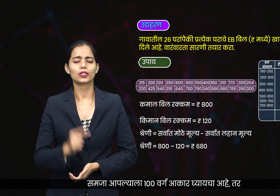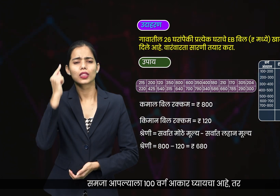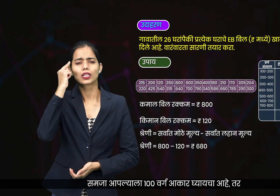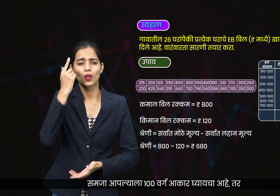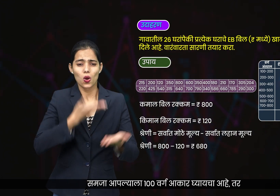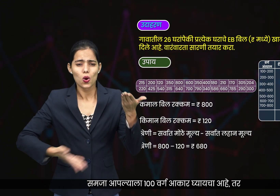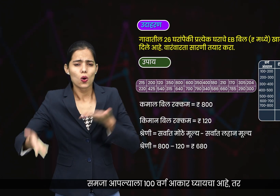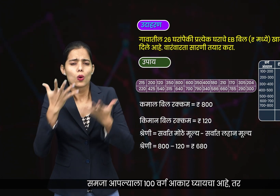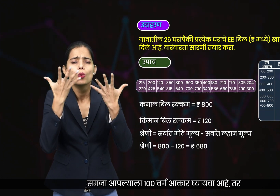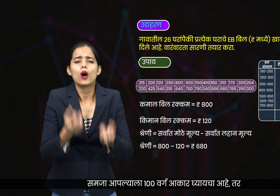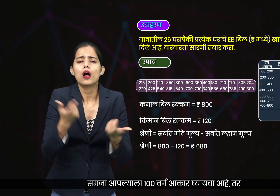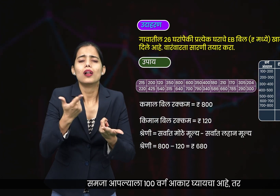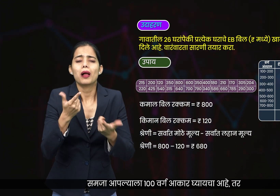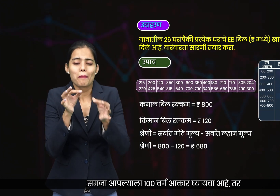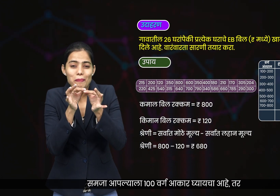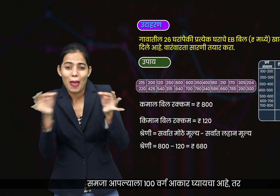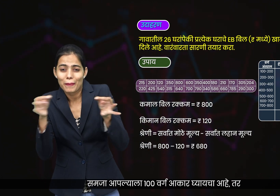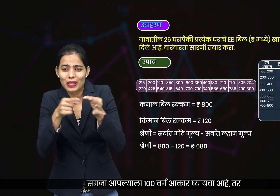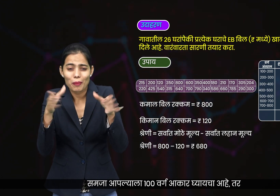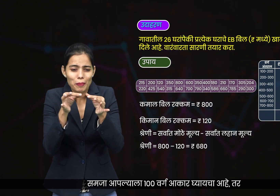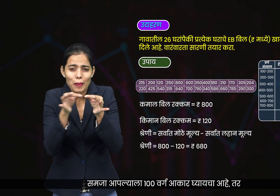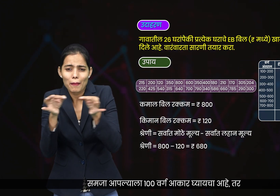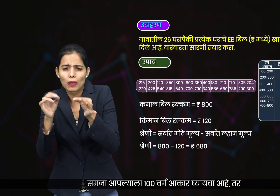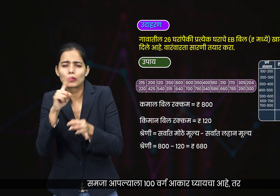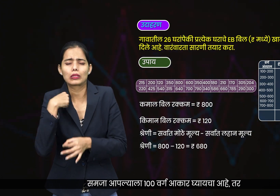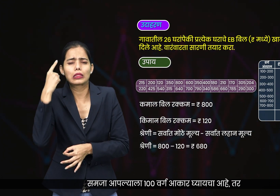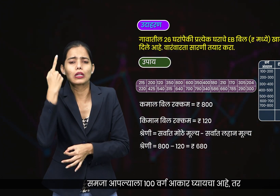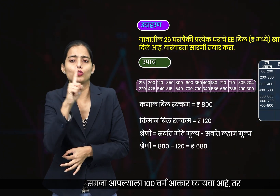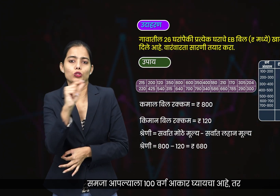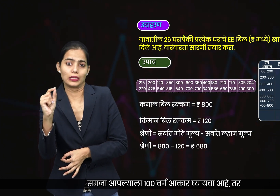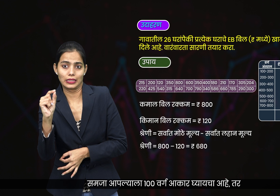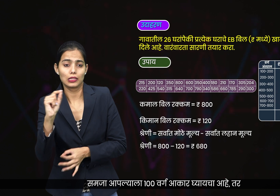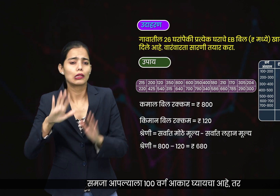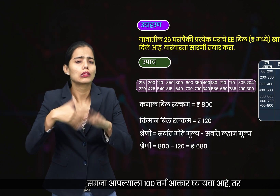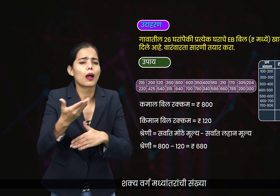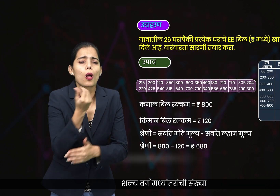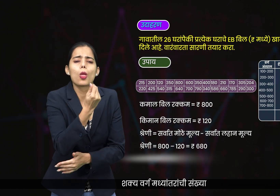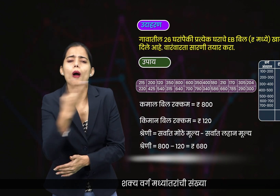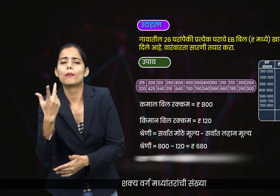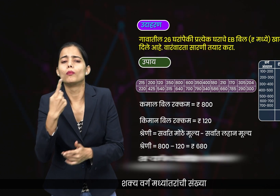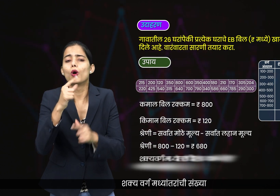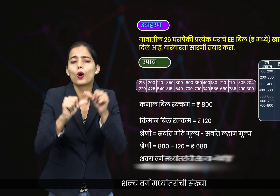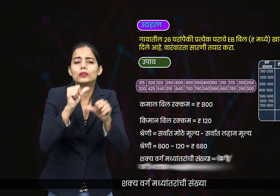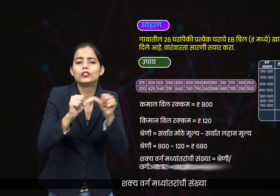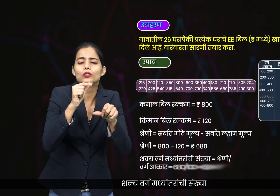समजा आपल्याला 100 वर्ग आकार घ्यायचा आहे तर शक्य वर्ग मध्यांतराची